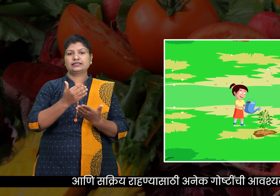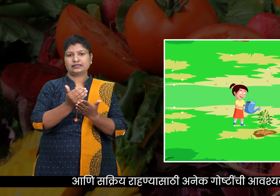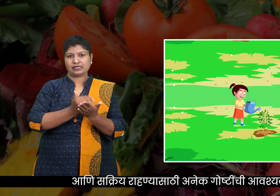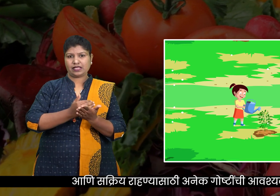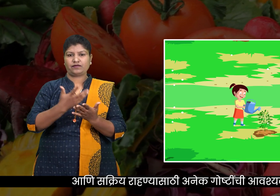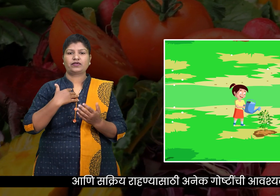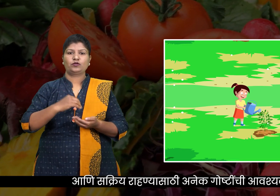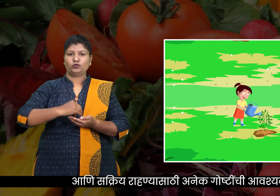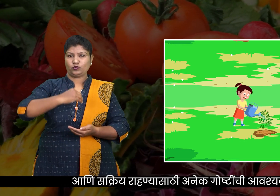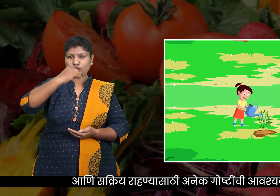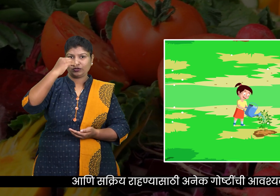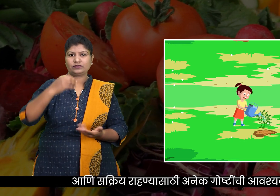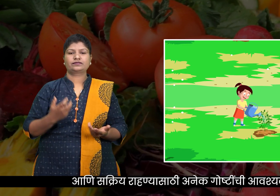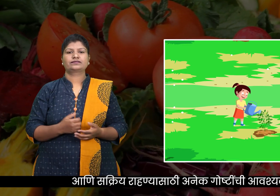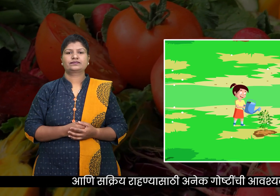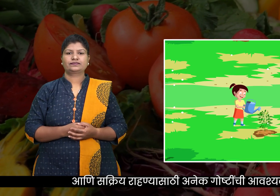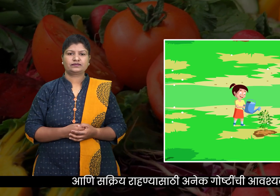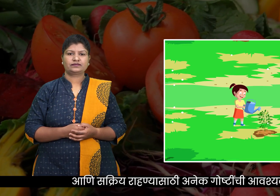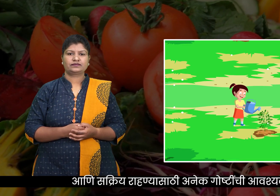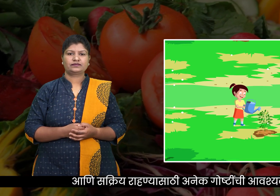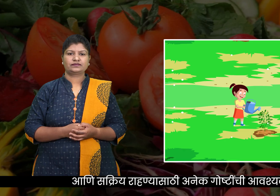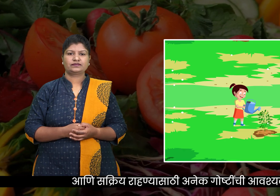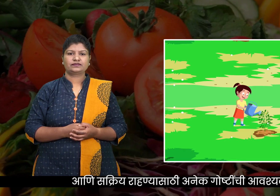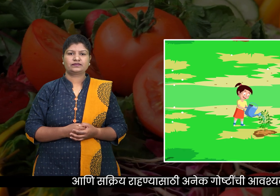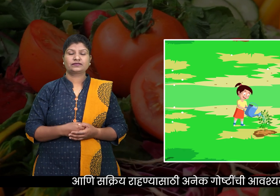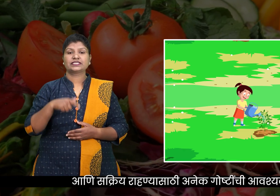आणि सक्रिय राहण्यासाठी अनेक गोष्टींची आवश्यकता असते.